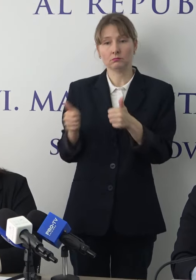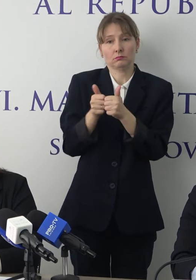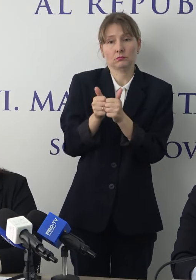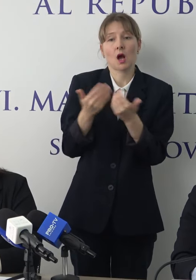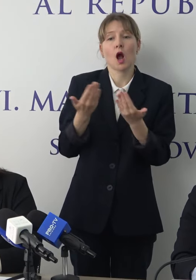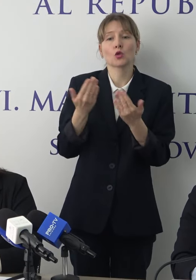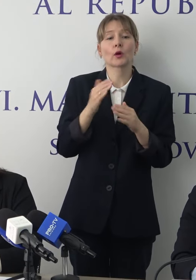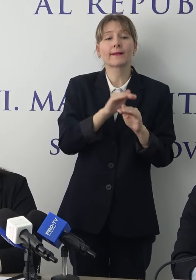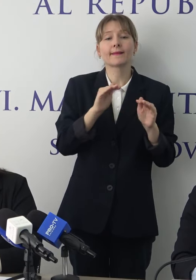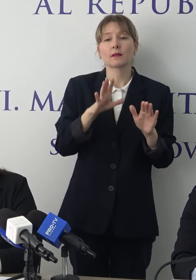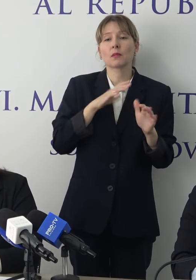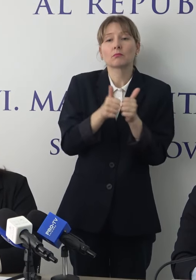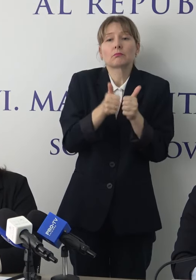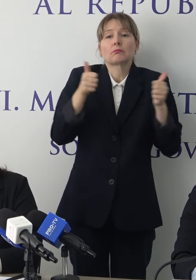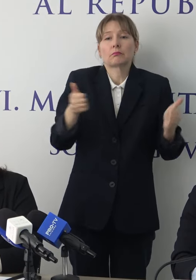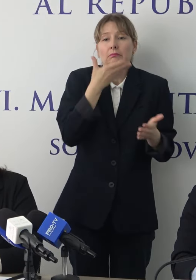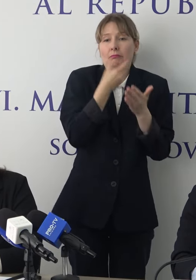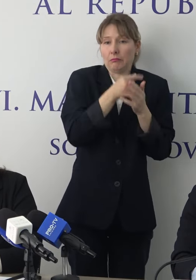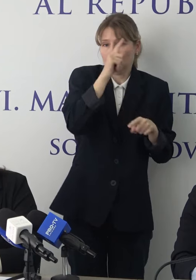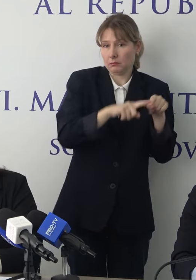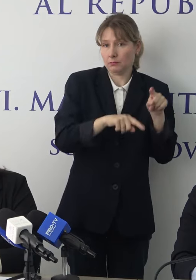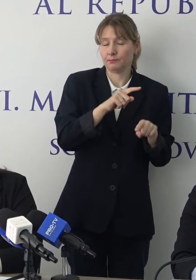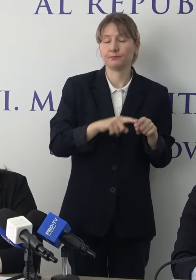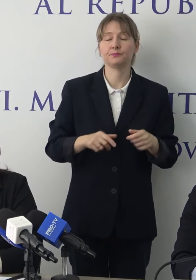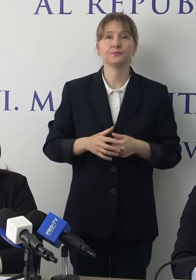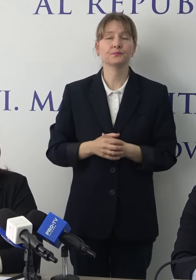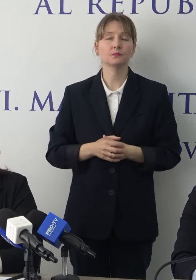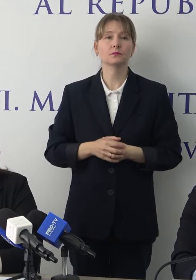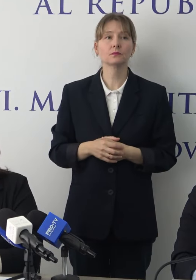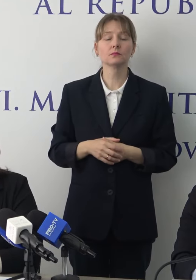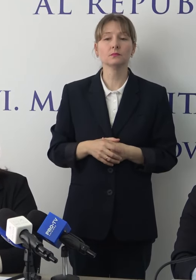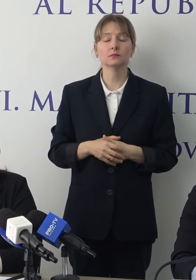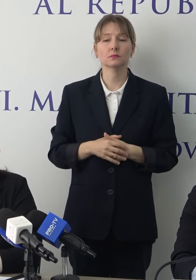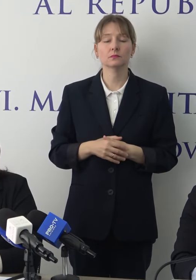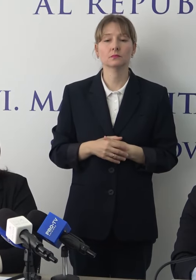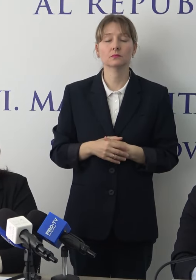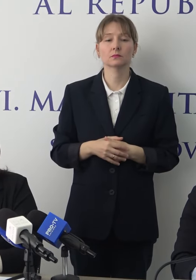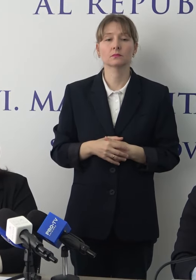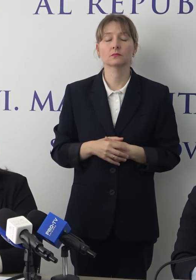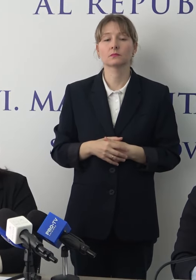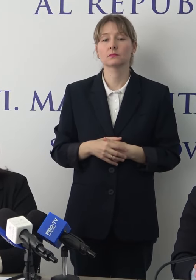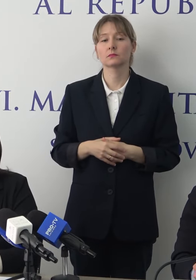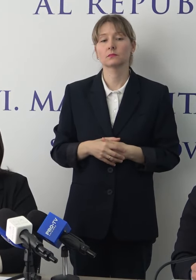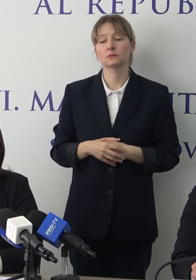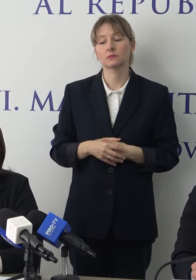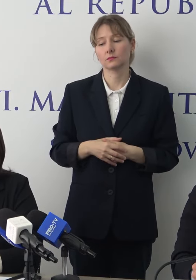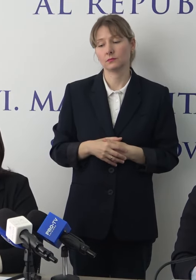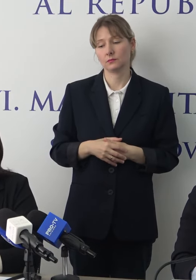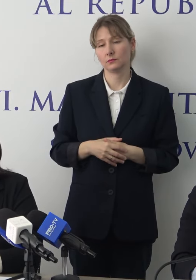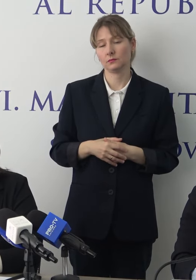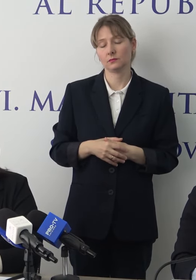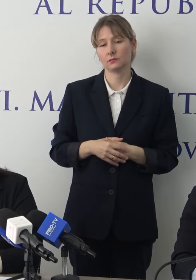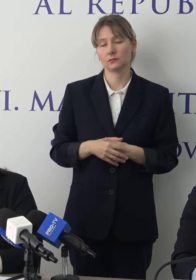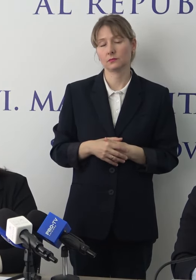sunt separați de părinții lor. In the larger context of Moldova's commitment to European integration, we pledge our continued support